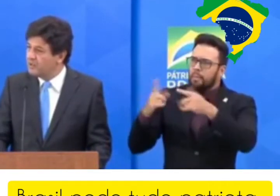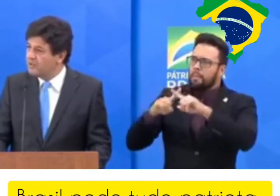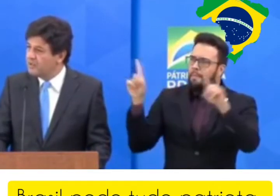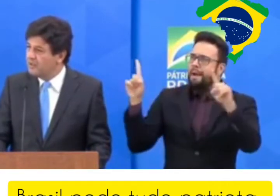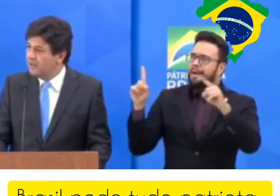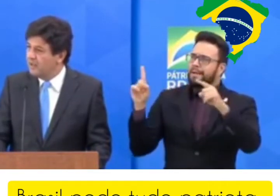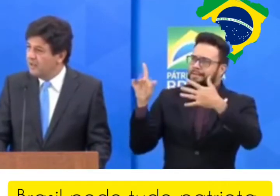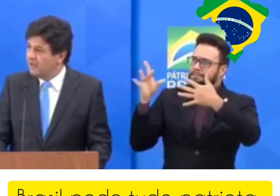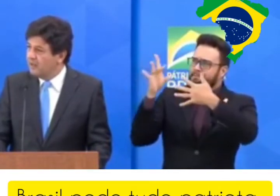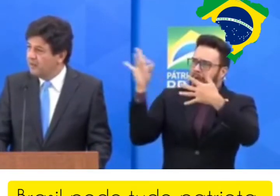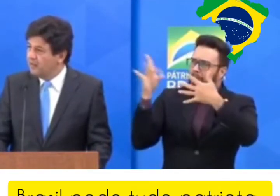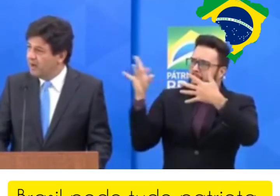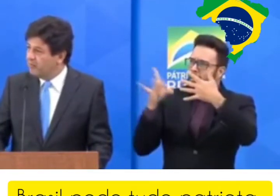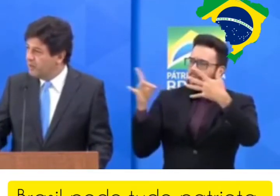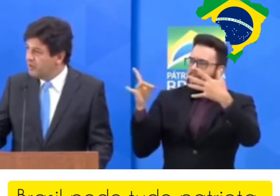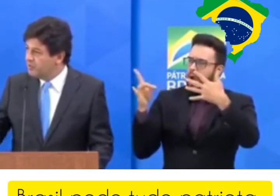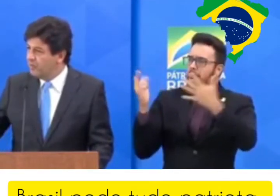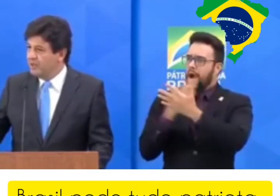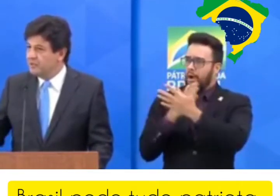muito importantes